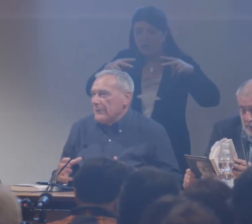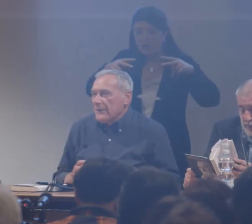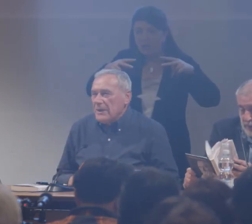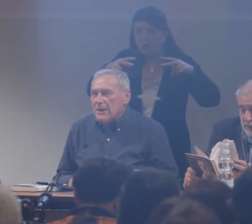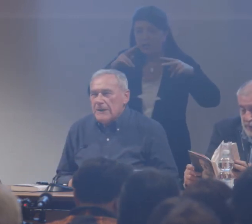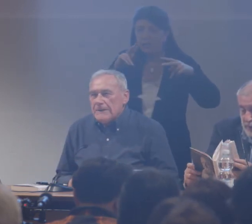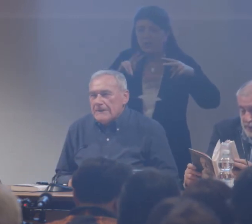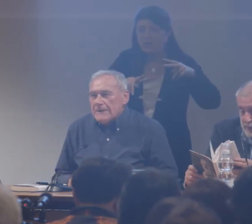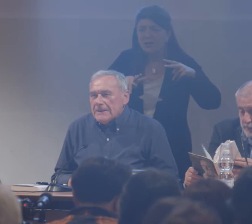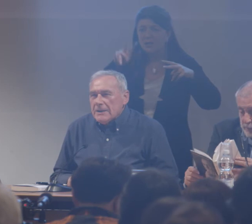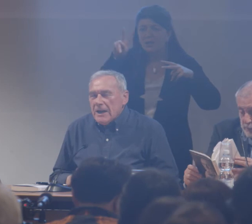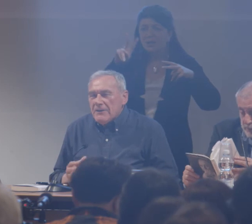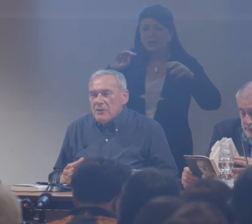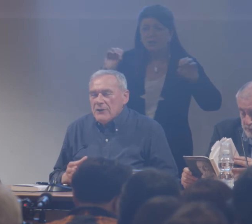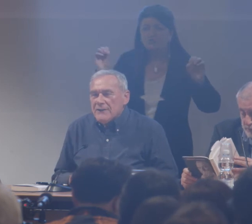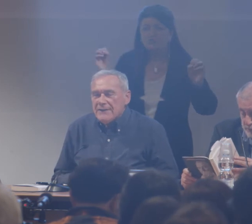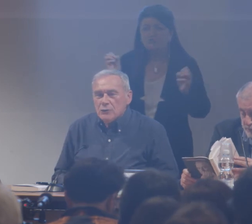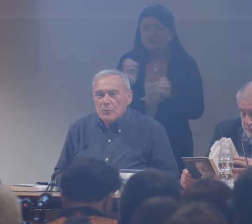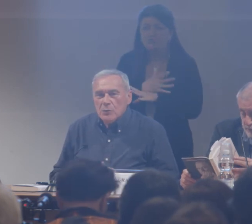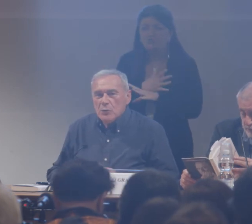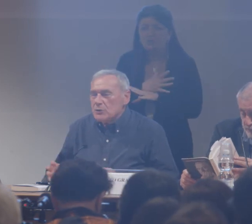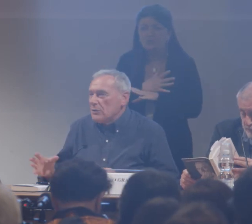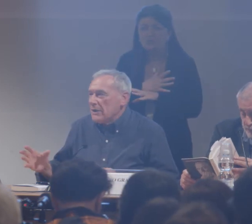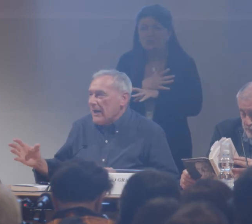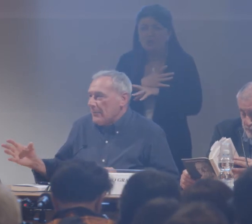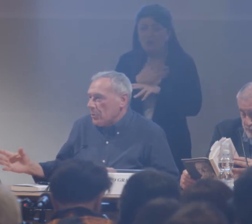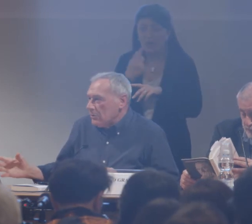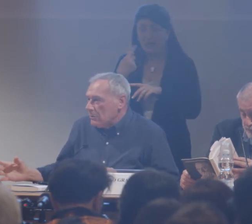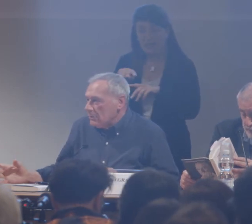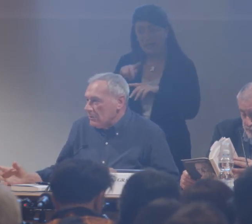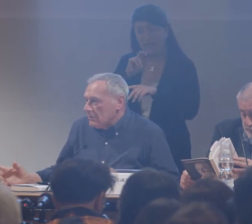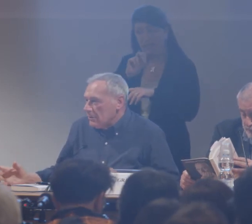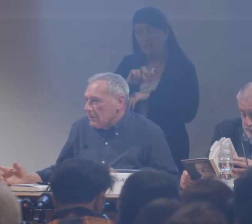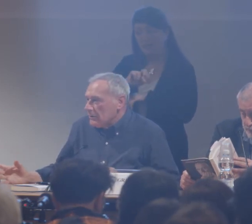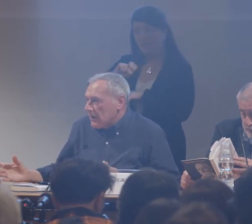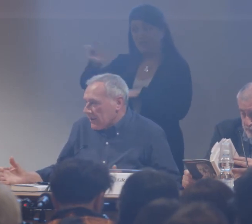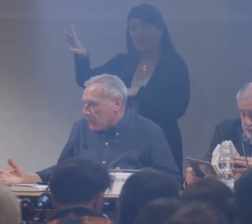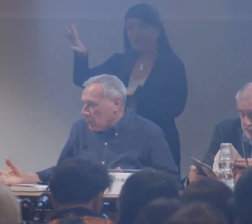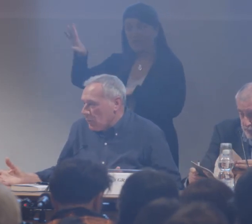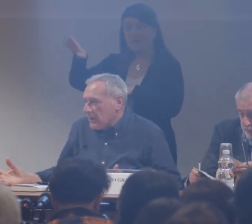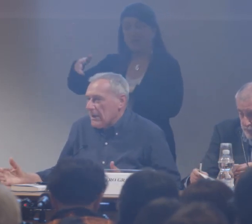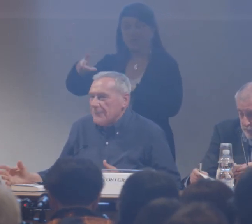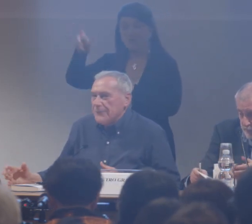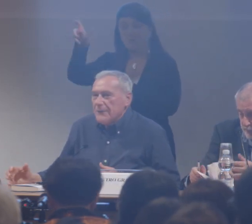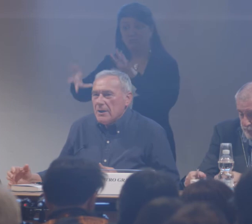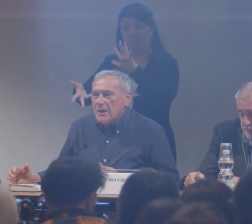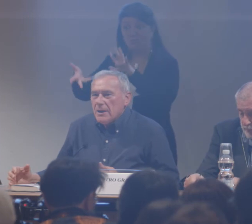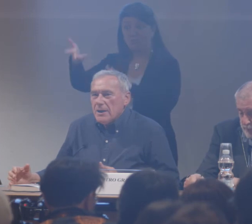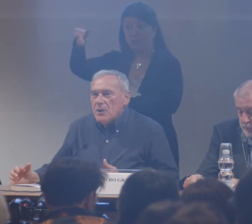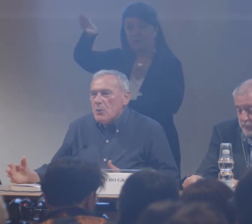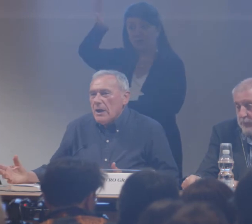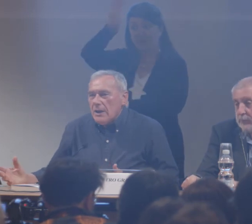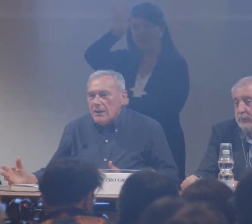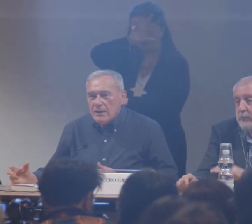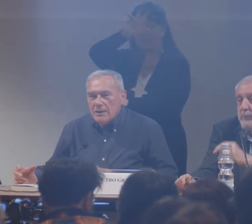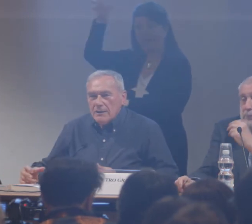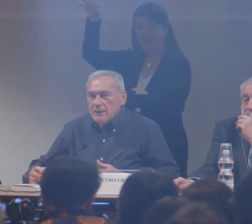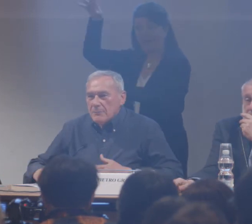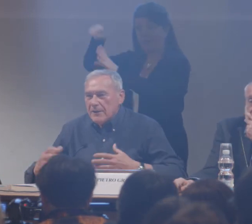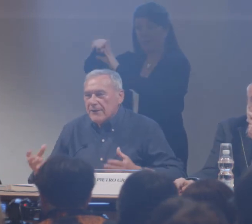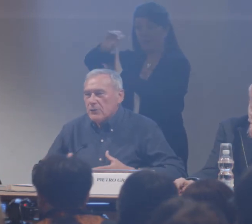concitazione, avevano avvisato il procuratore capo della Repubblica, il quale